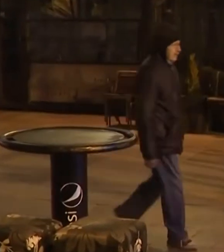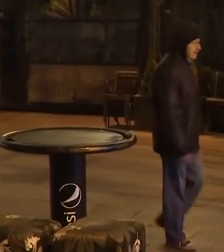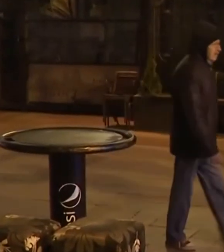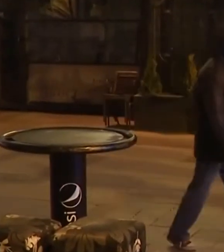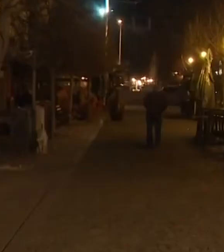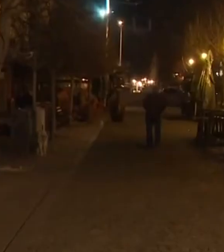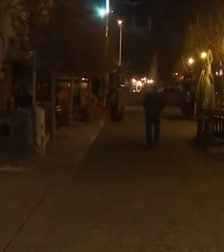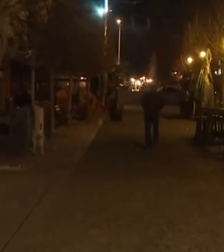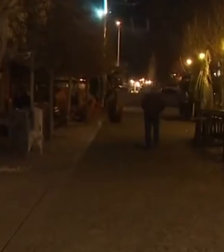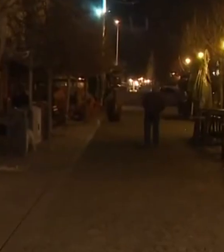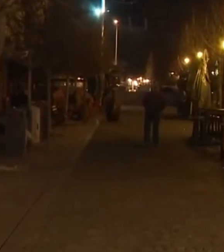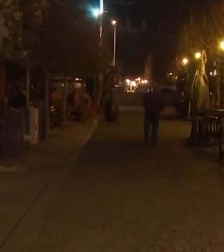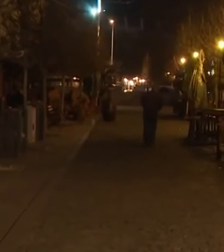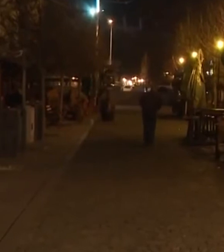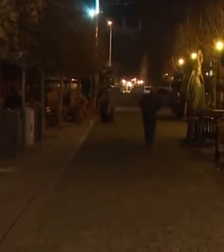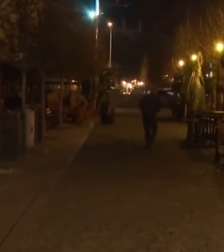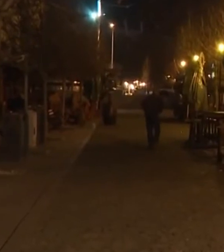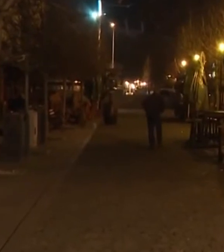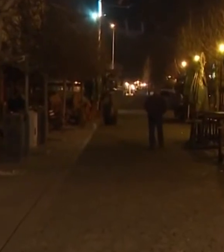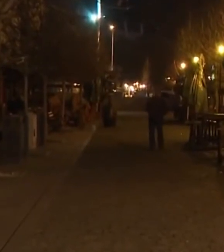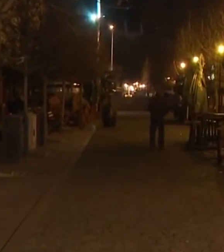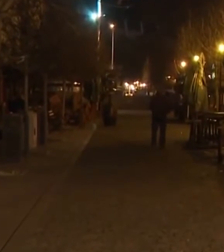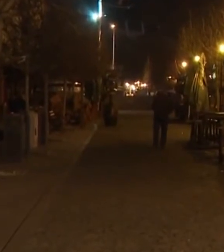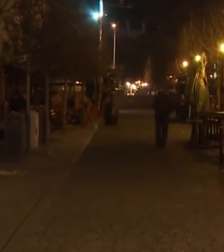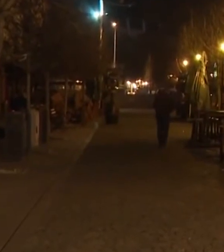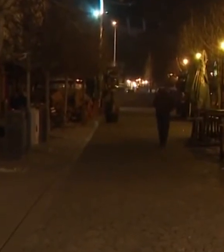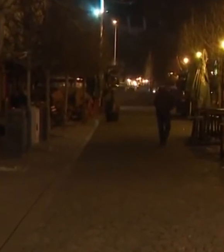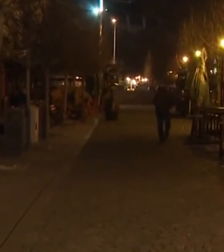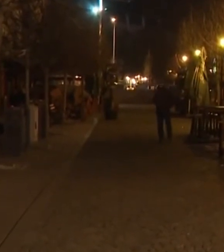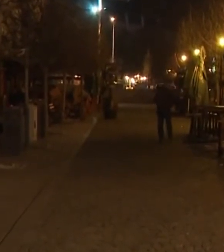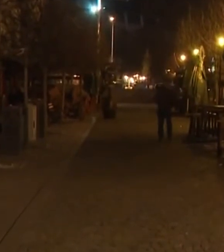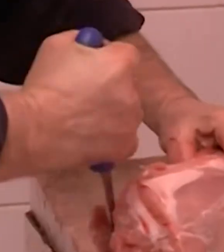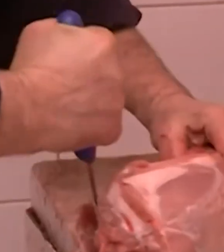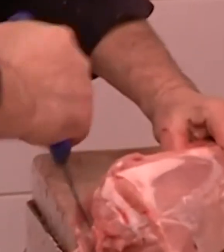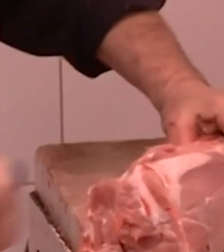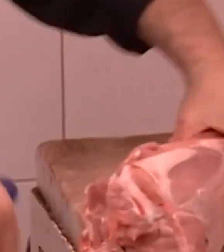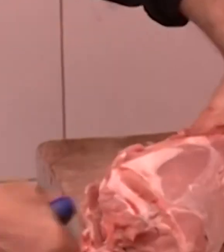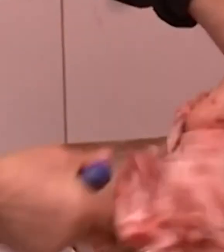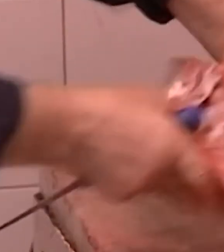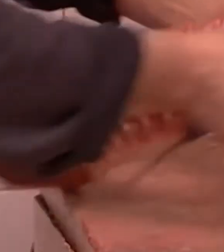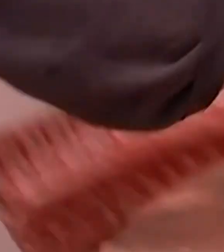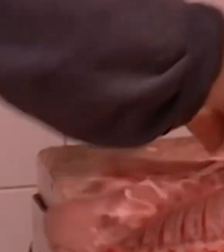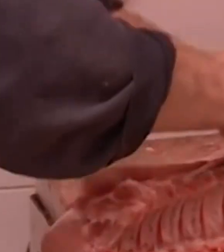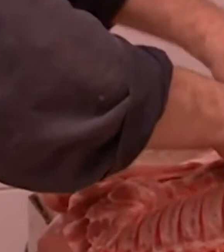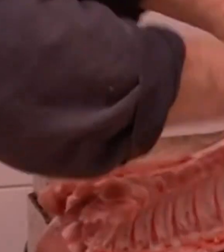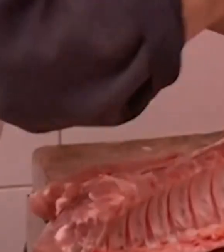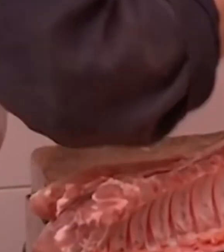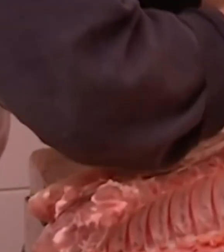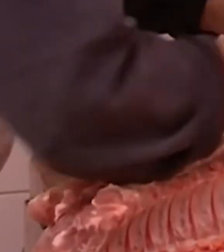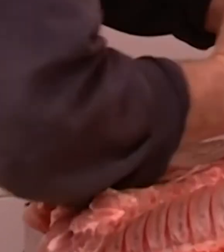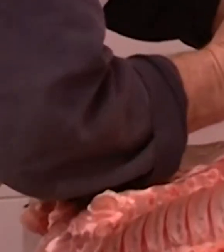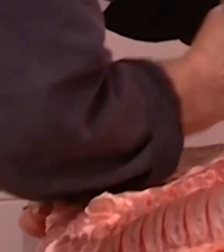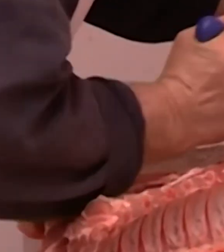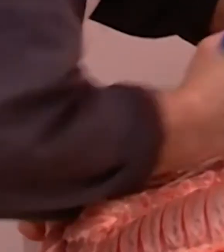Grashkoska tha se vozitësit në përgjithsi u përmban rekomandimeve të qeverisë për mbrojtje nga COVID-19. Inspektoriati i punës në